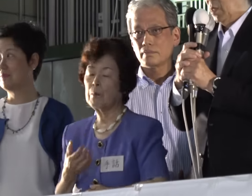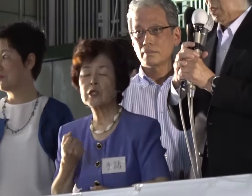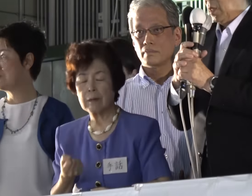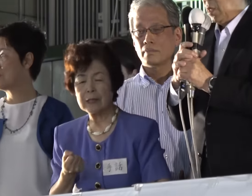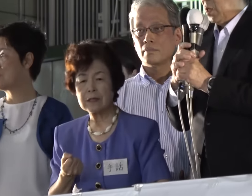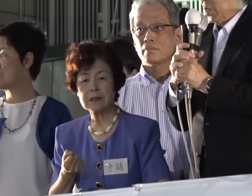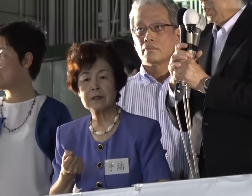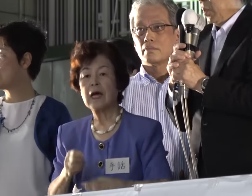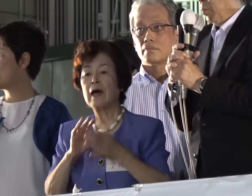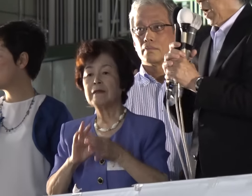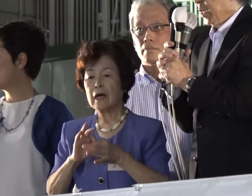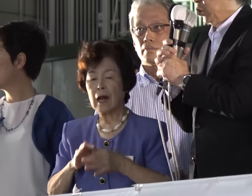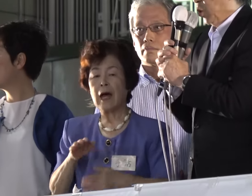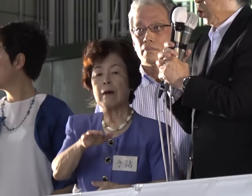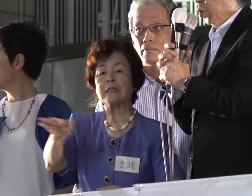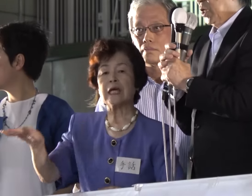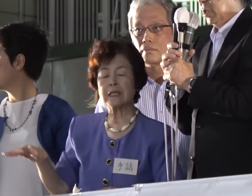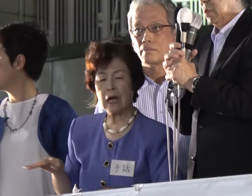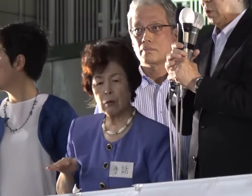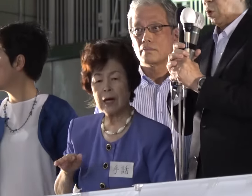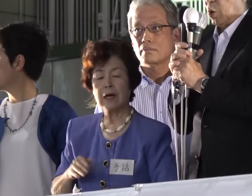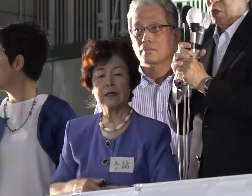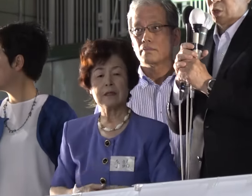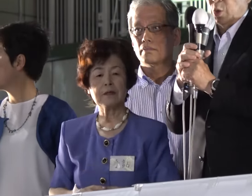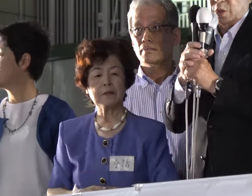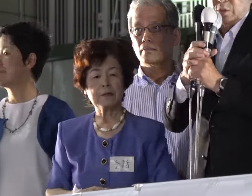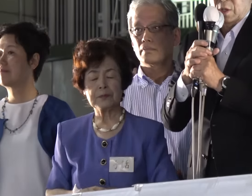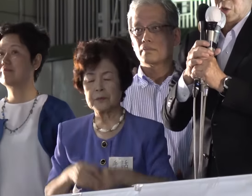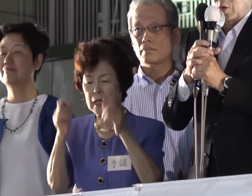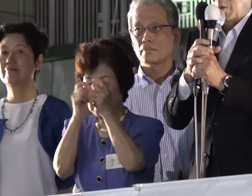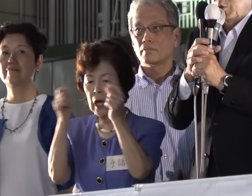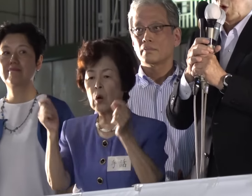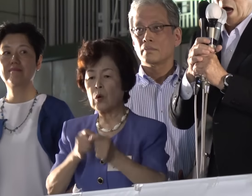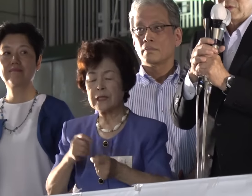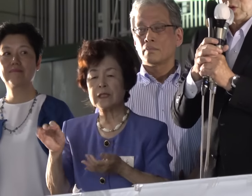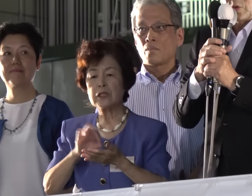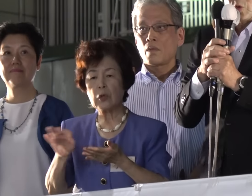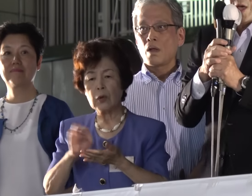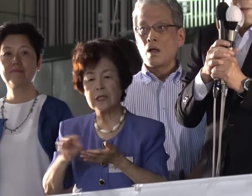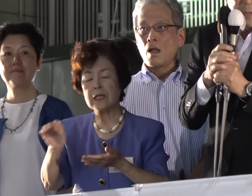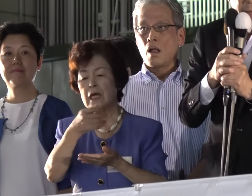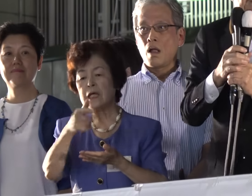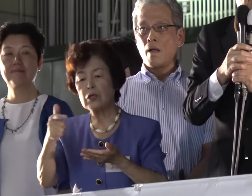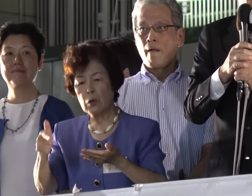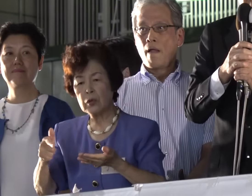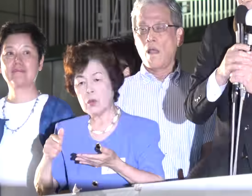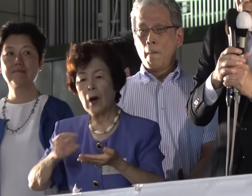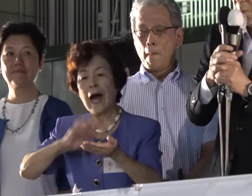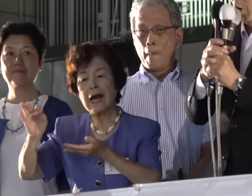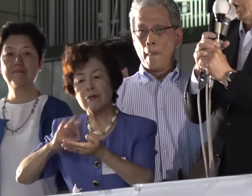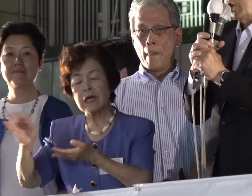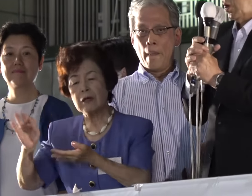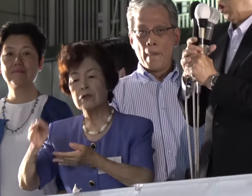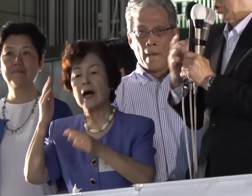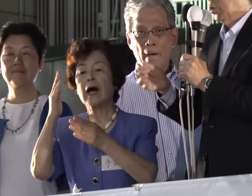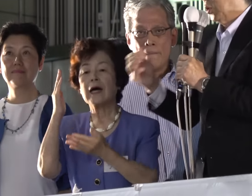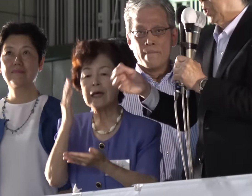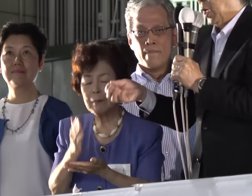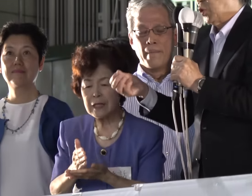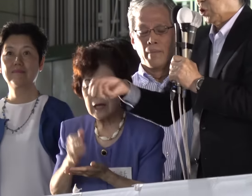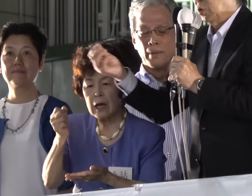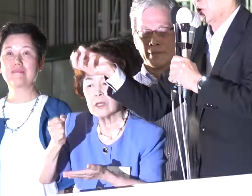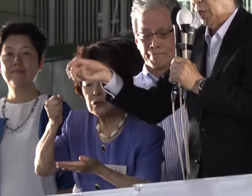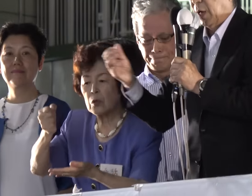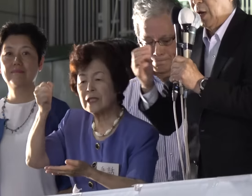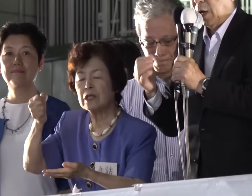は毎日の消費、個人消費、いろんなものを買うということをやめて、ちょっとでも預金を